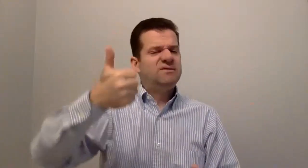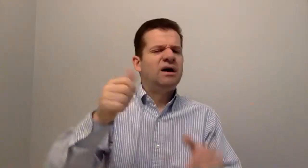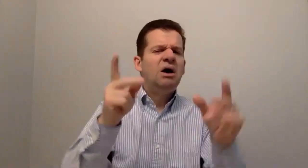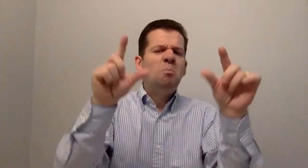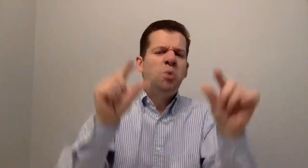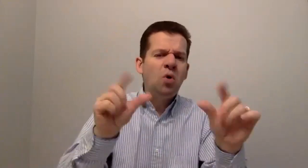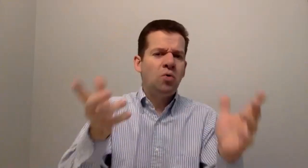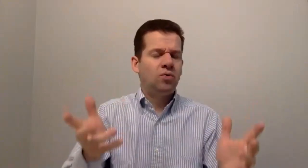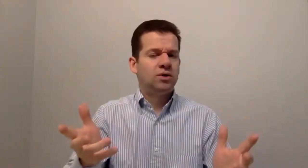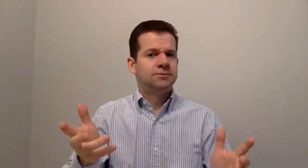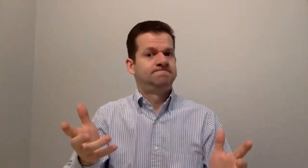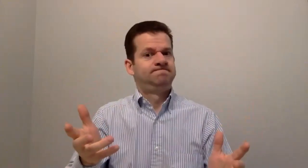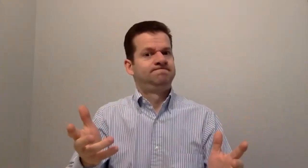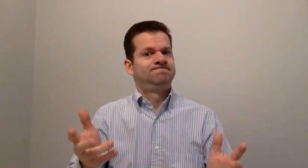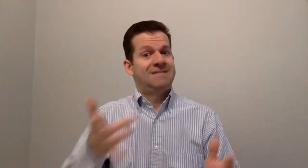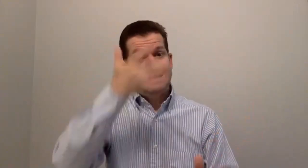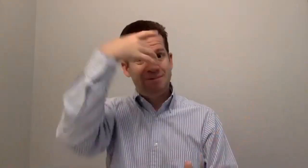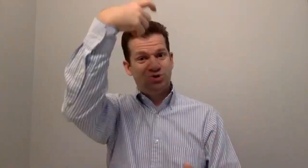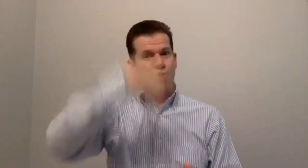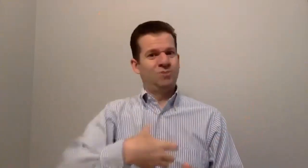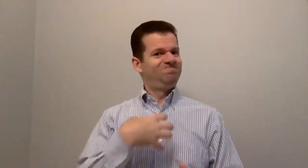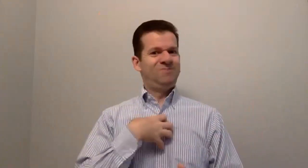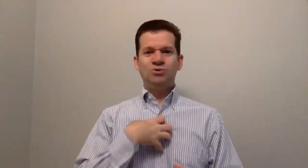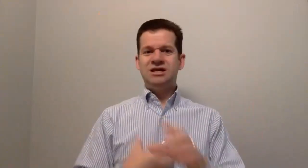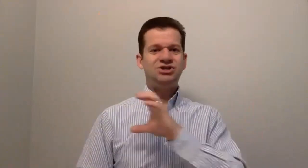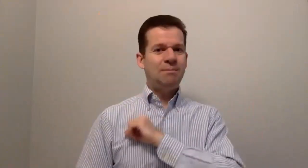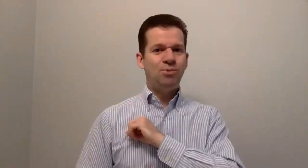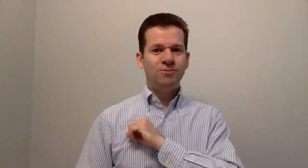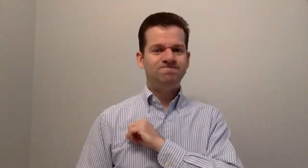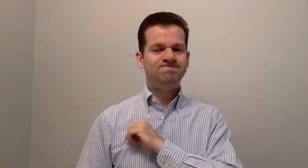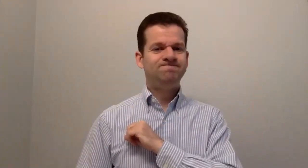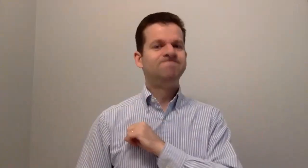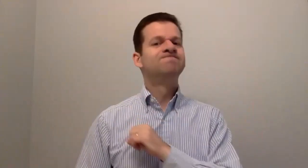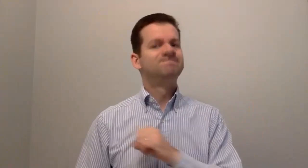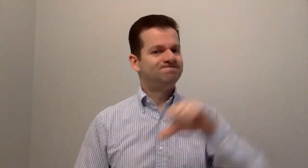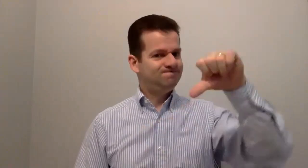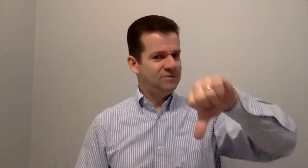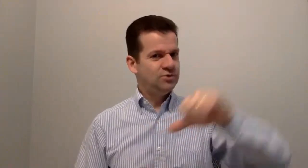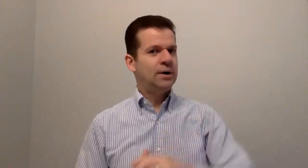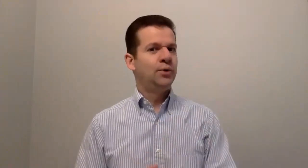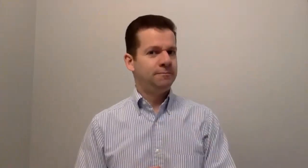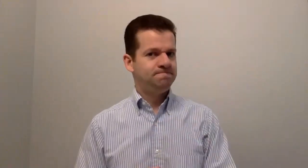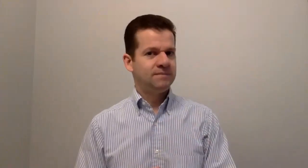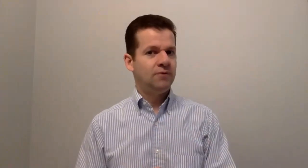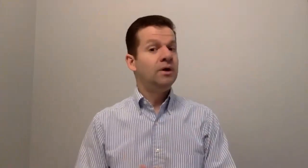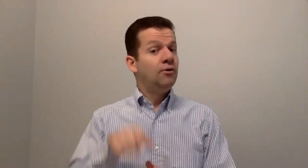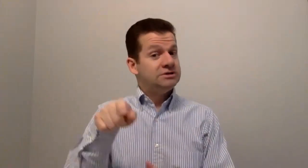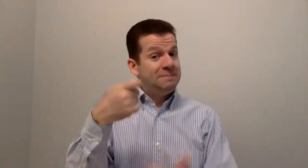positiva. Pouco. Aí a pessoa não sente amor. E isso é ruim. Então, você